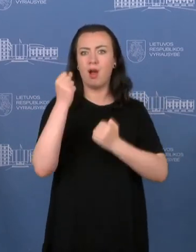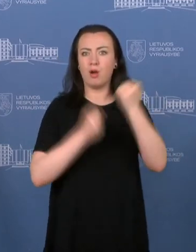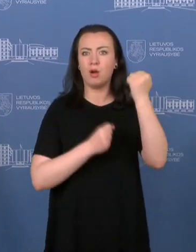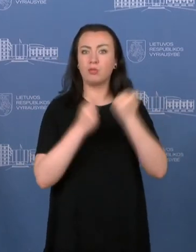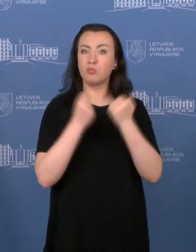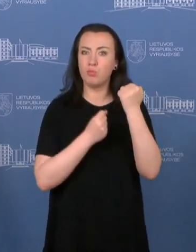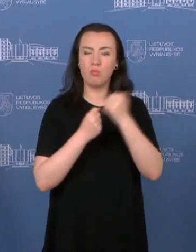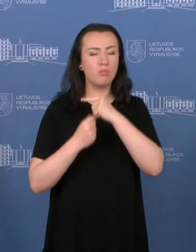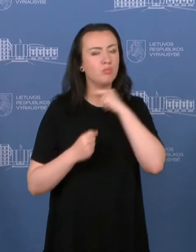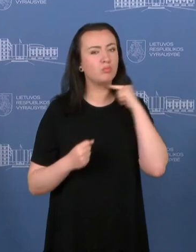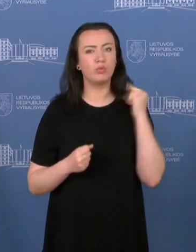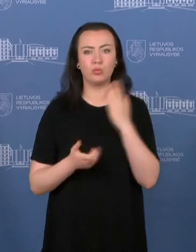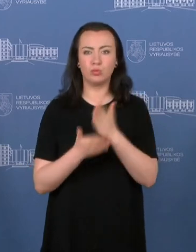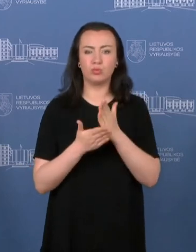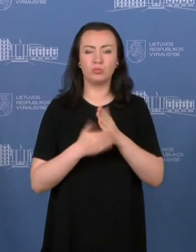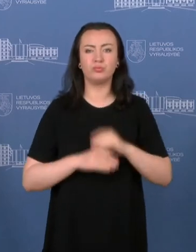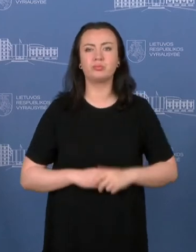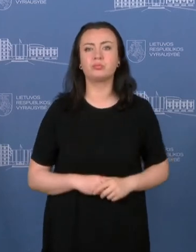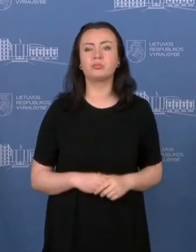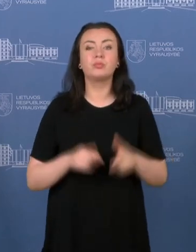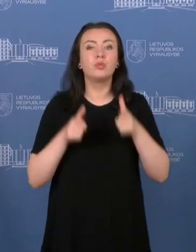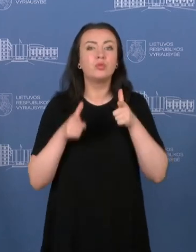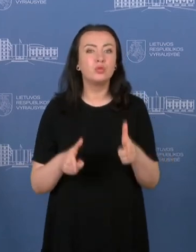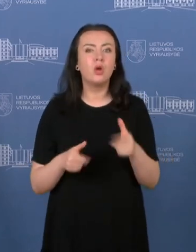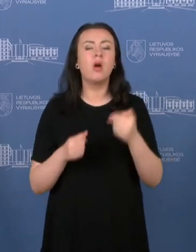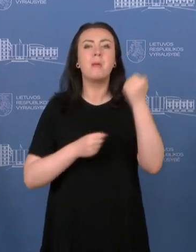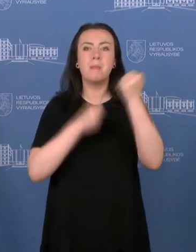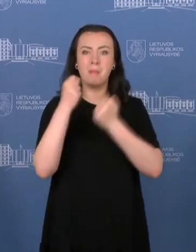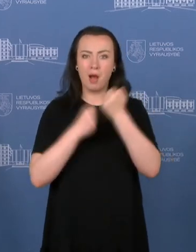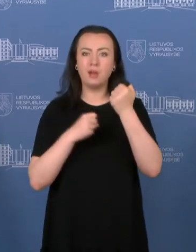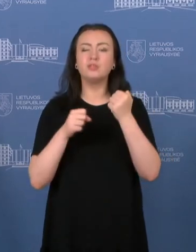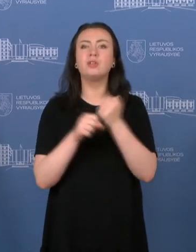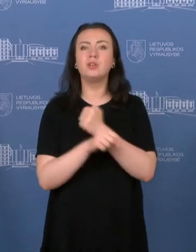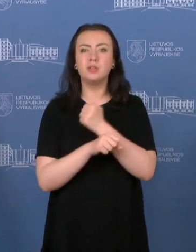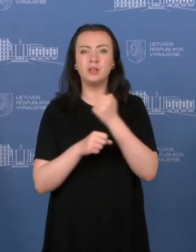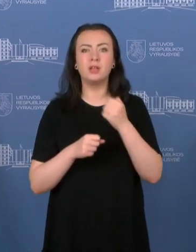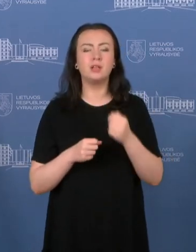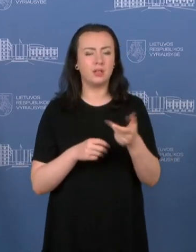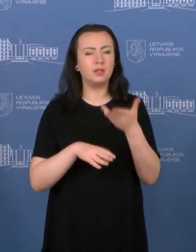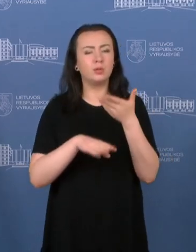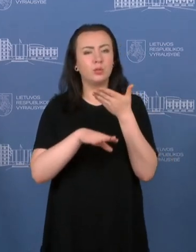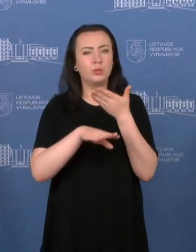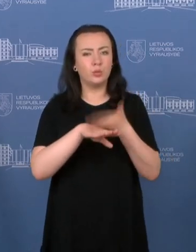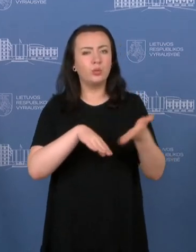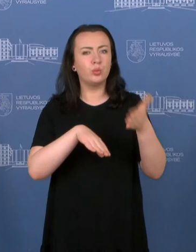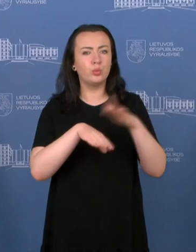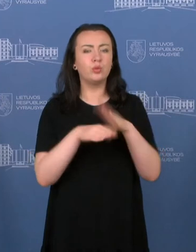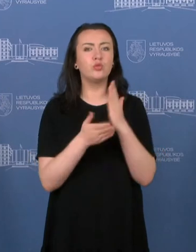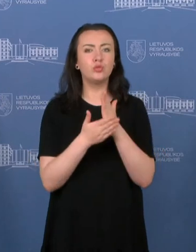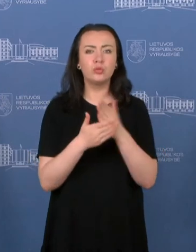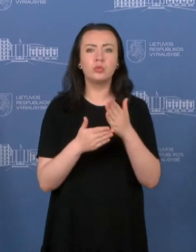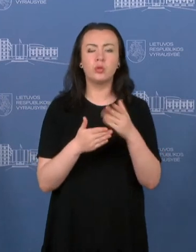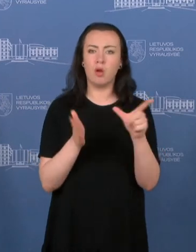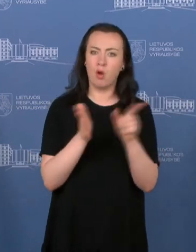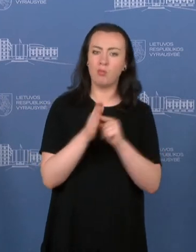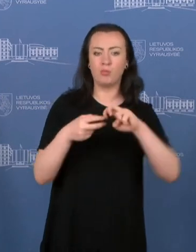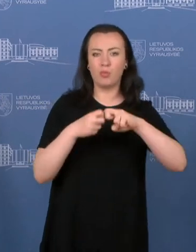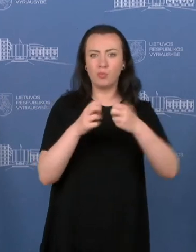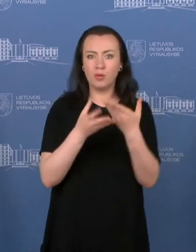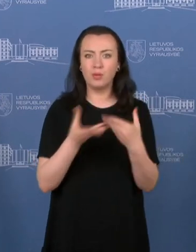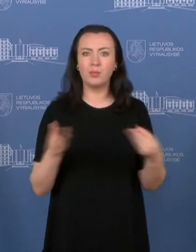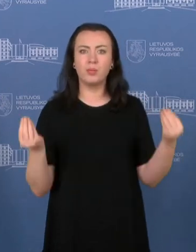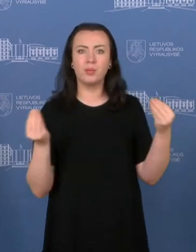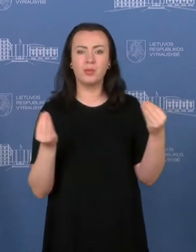automobilizuotas kraštas. Iš tikrųjų, turi transporto sektorius didelių iššūkių, kuriuos turės įgyvendinti, būtent įgyvendinamas